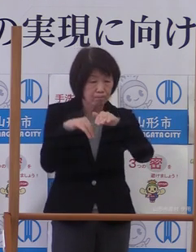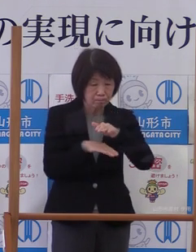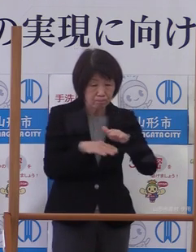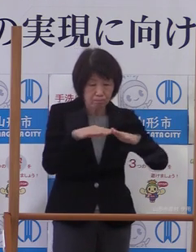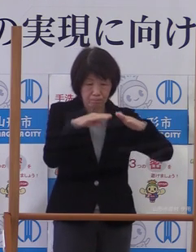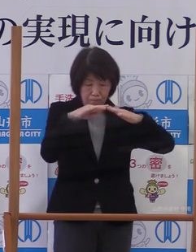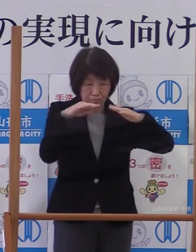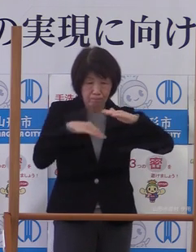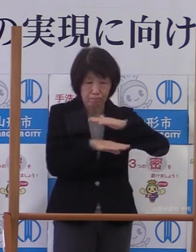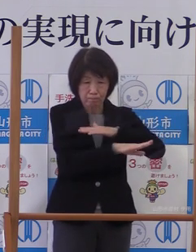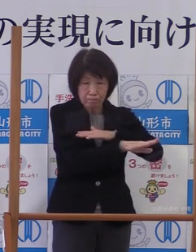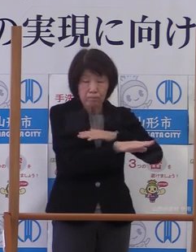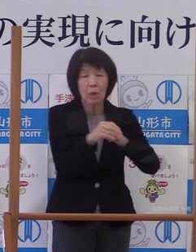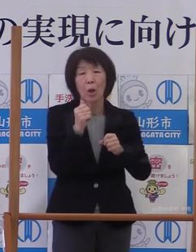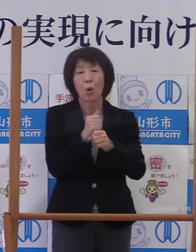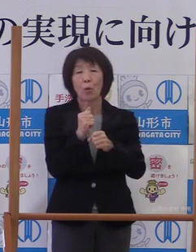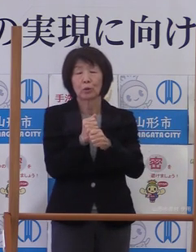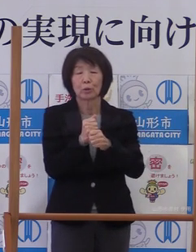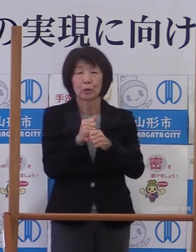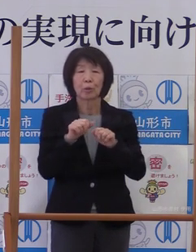します。